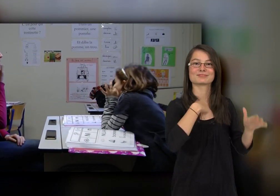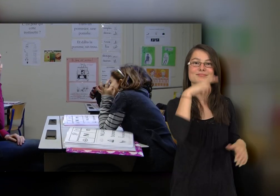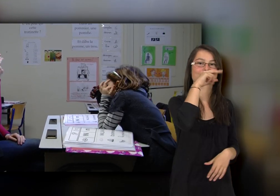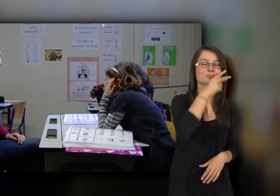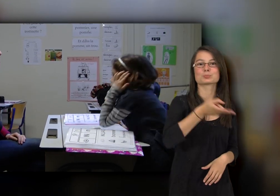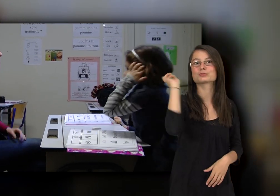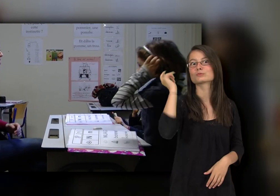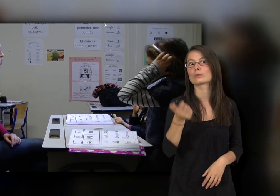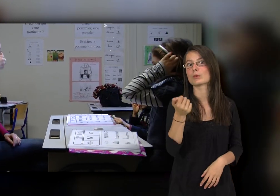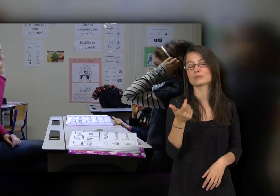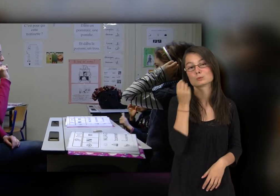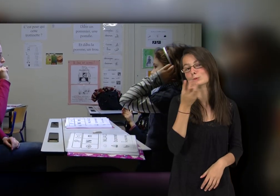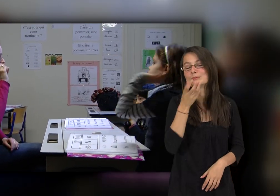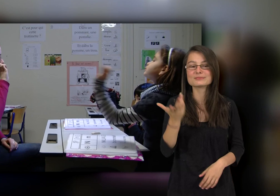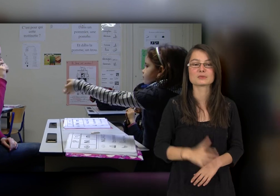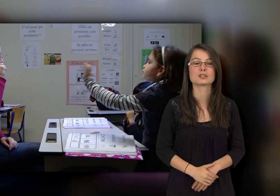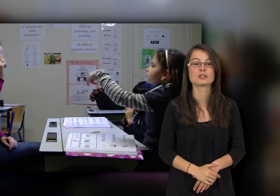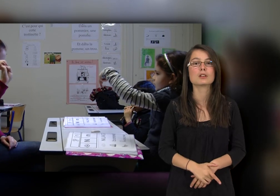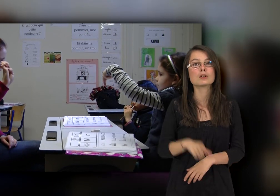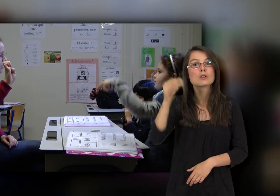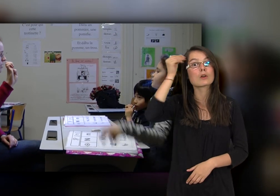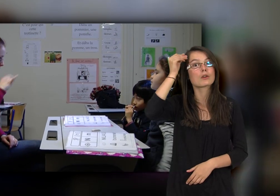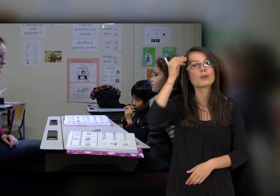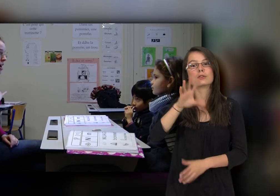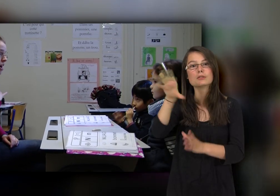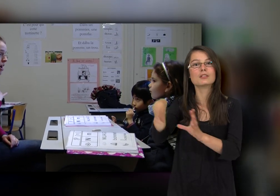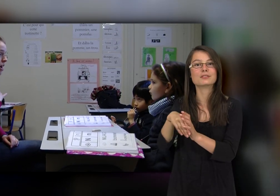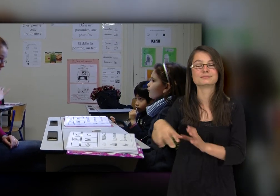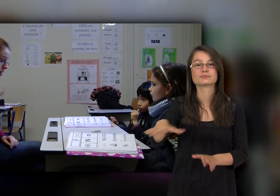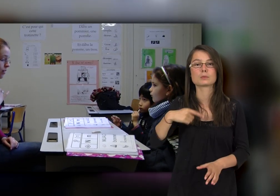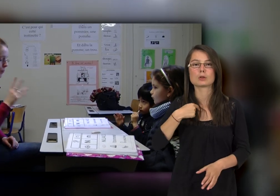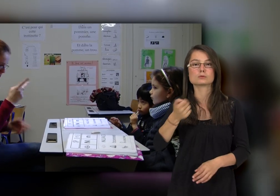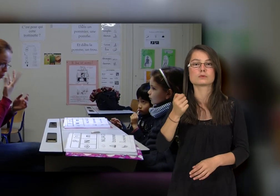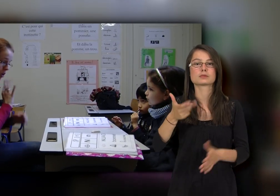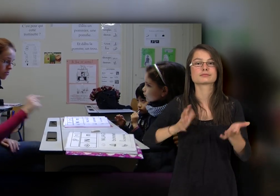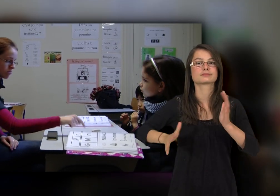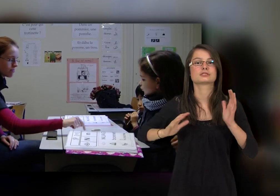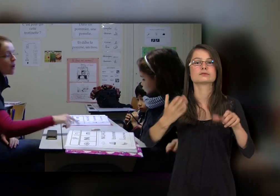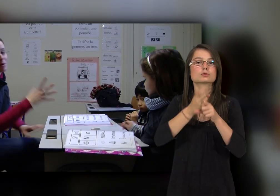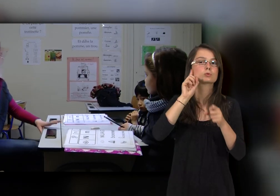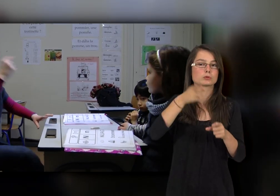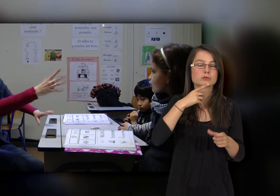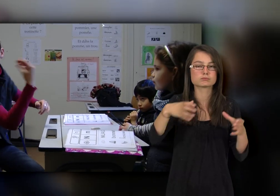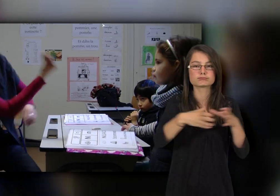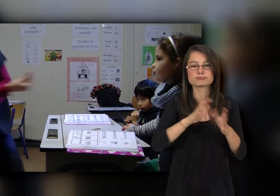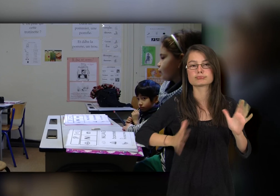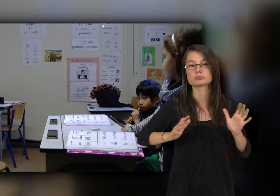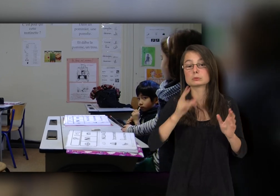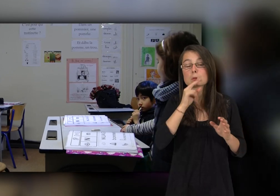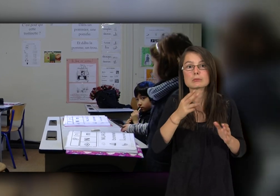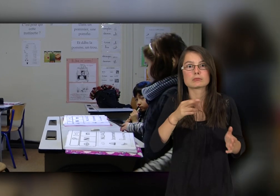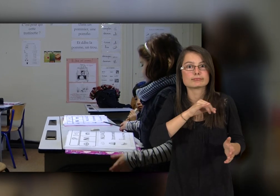exactement le même. Pour plus de facilité de compréhension, je vais vous donner une image. Imaginez un funambule,